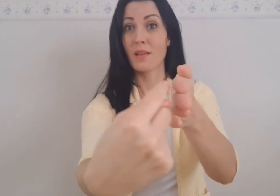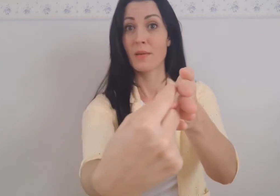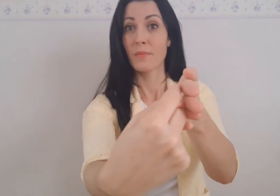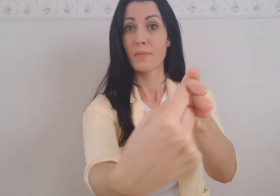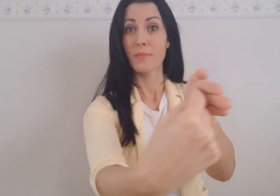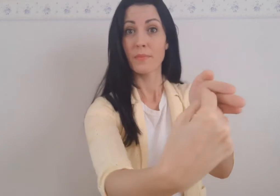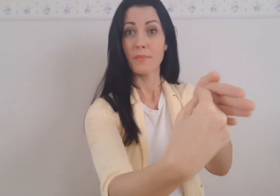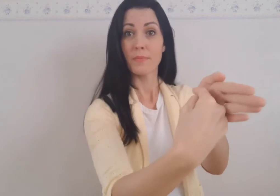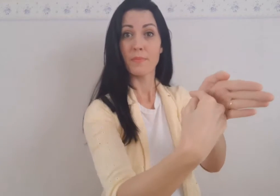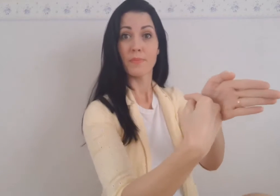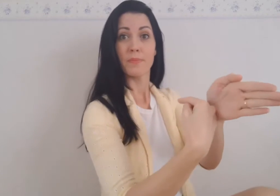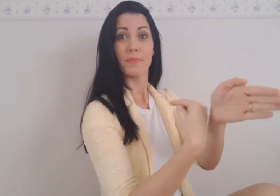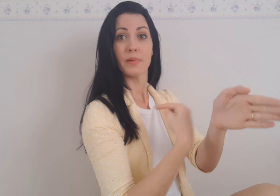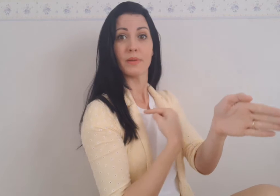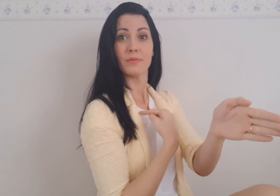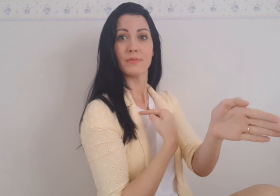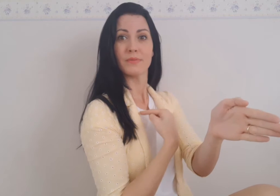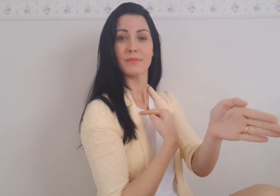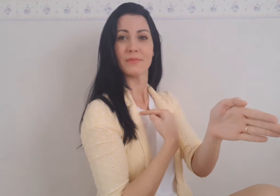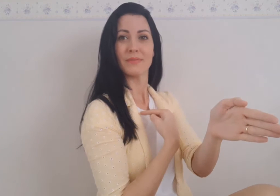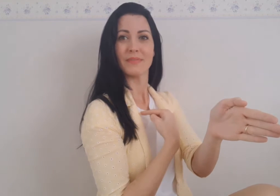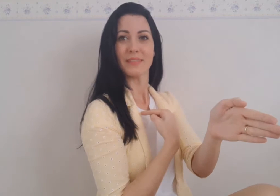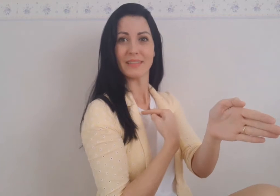Você pergunta para mim.